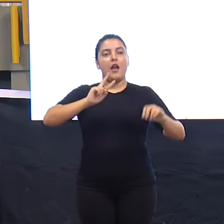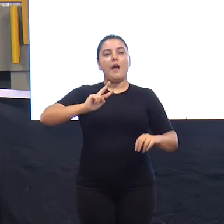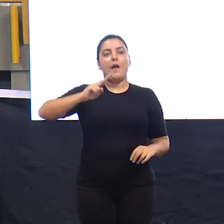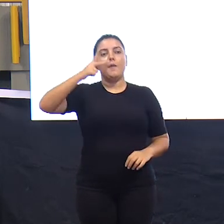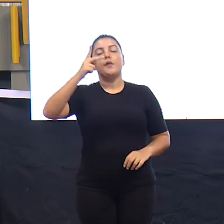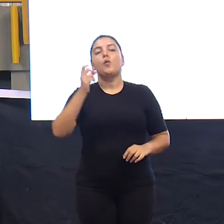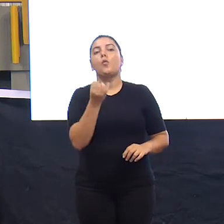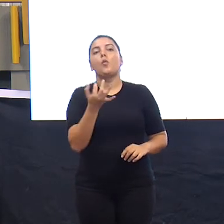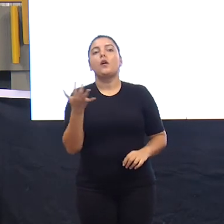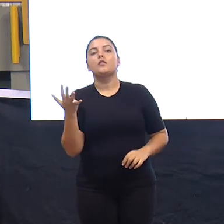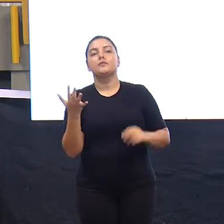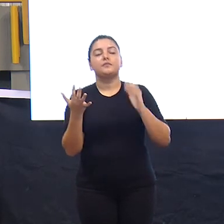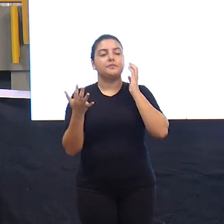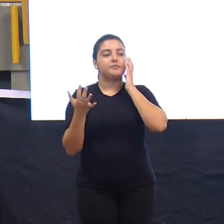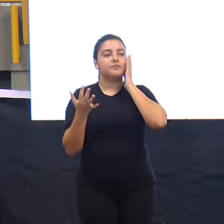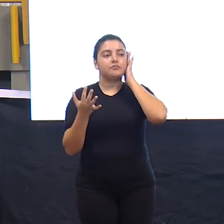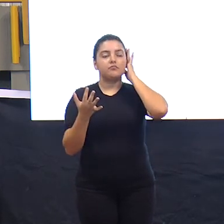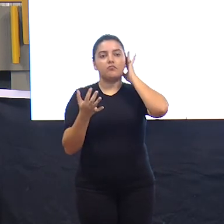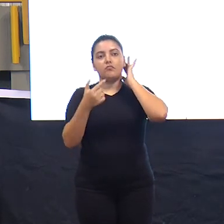aumento de